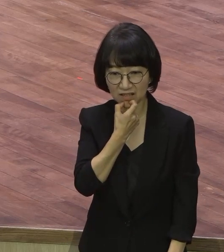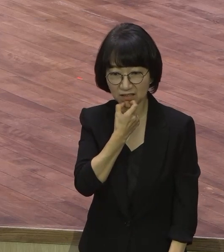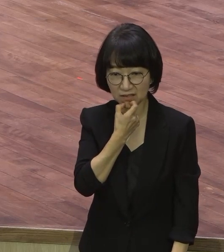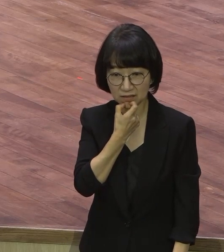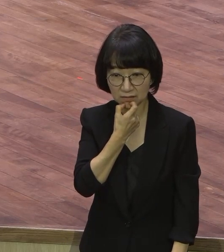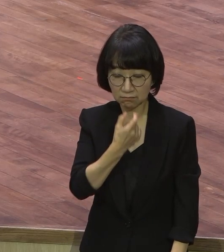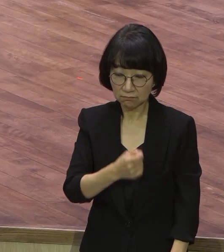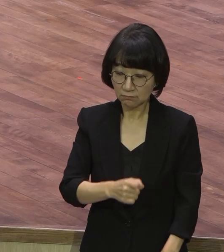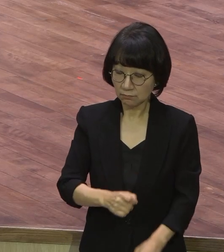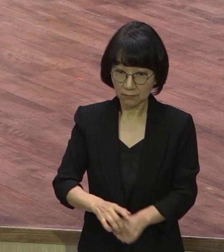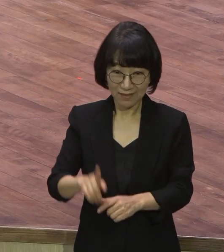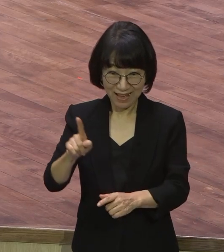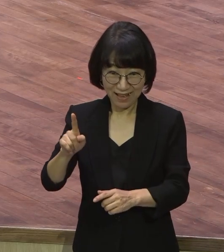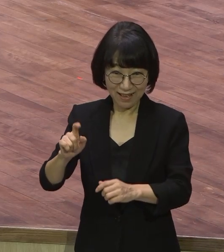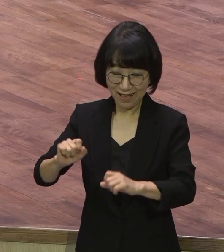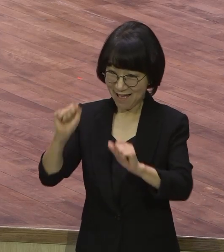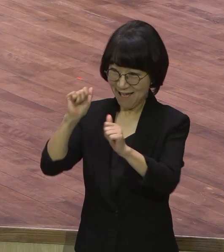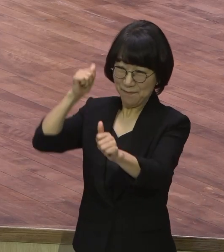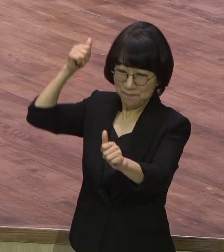그 한 번만 하면 되는데